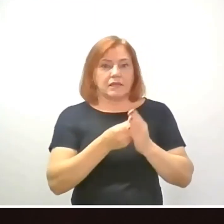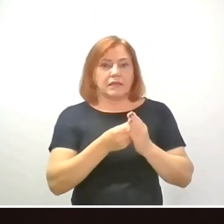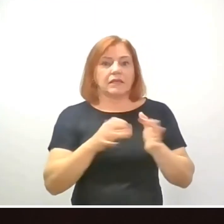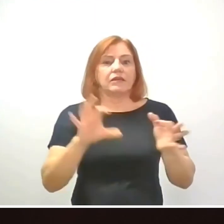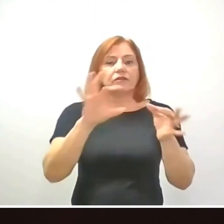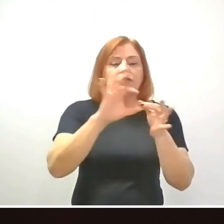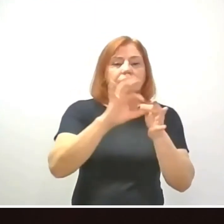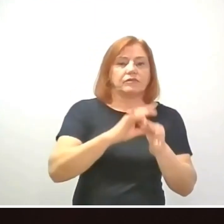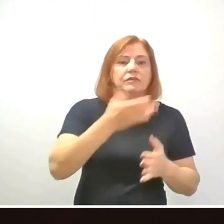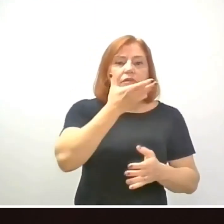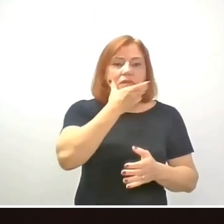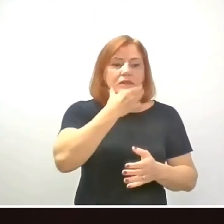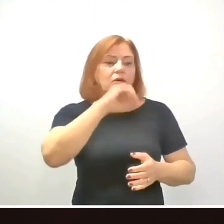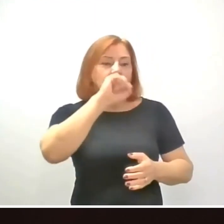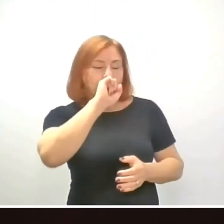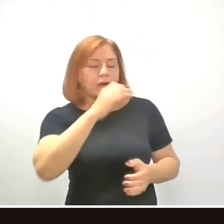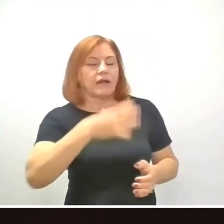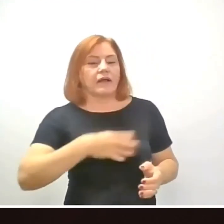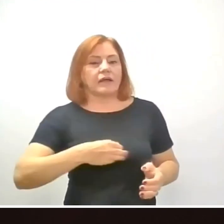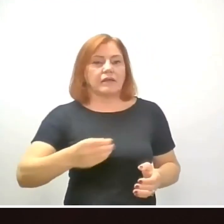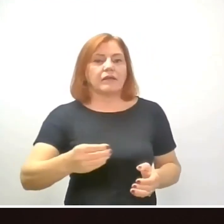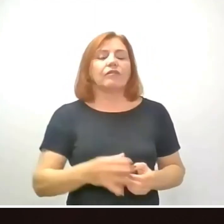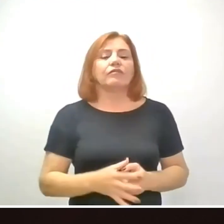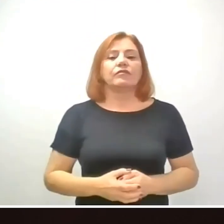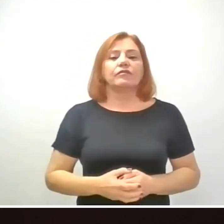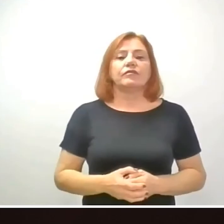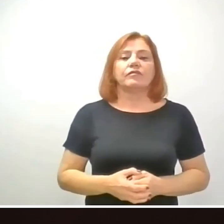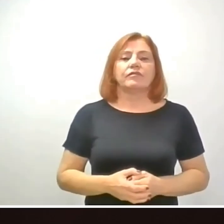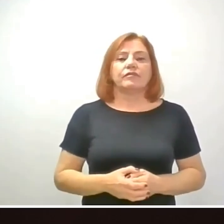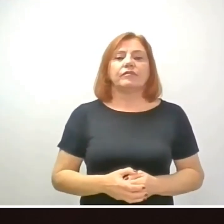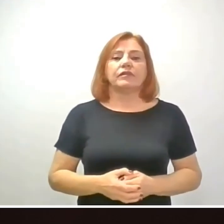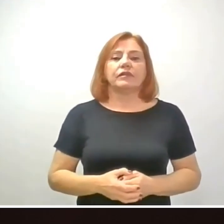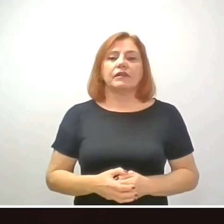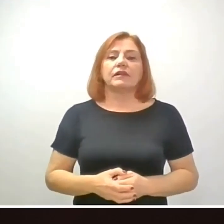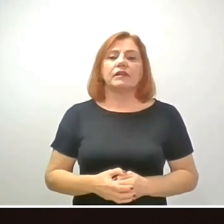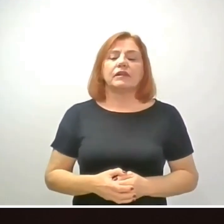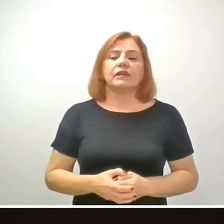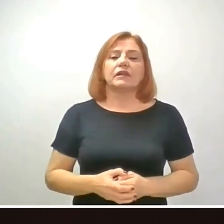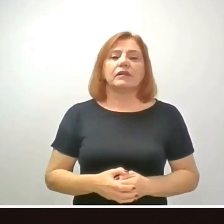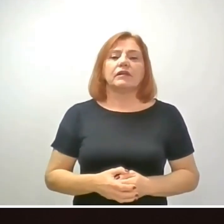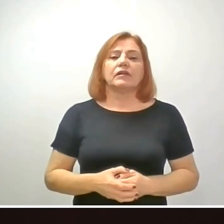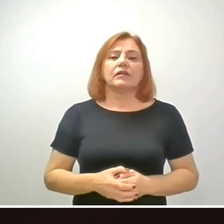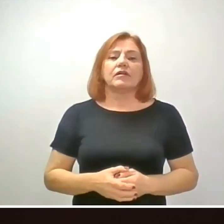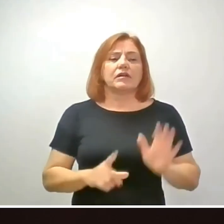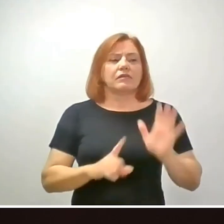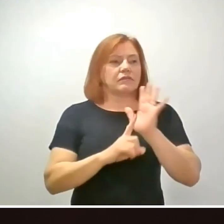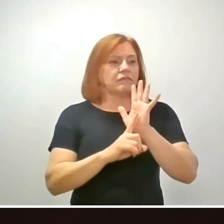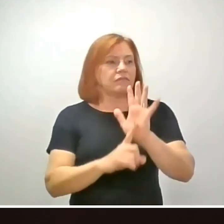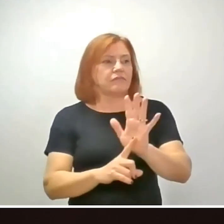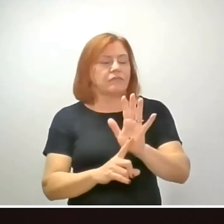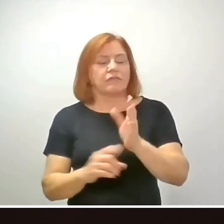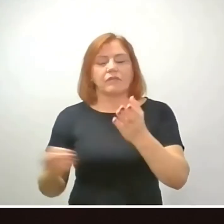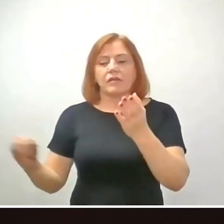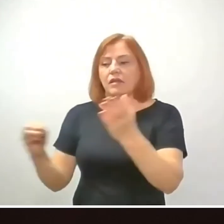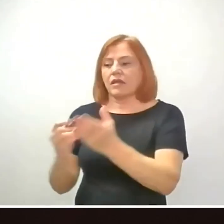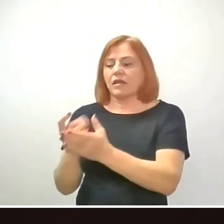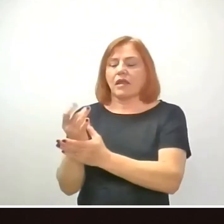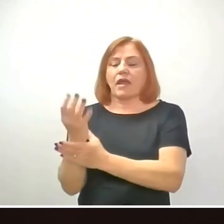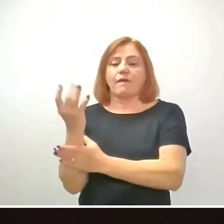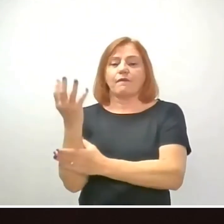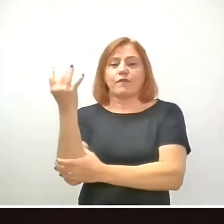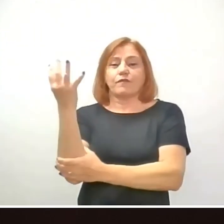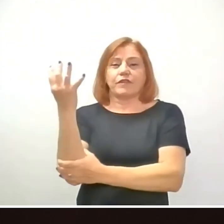dessa entidade universal que é a verdadeira videira. Cristo é a verdadeira videira e nós somos os